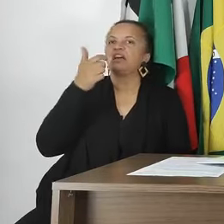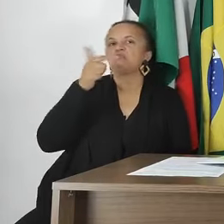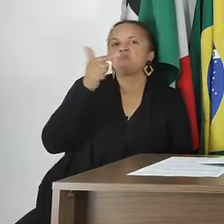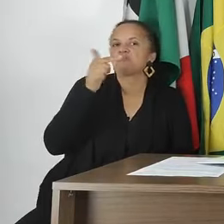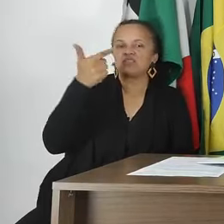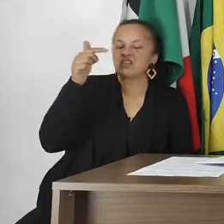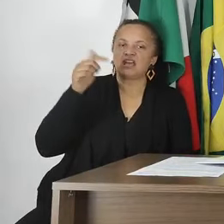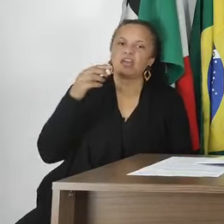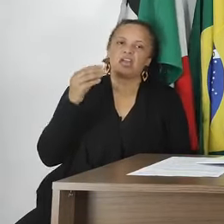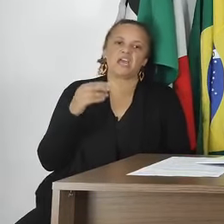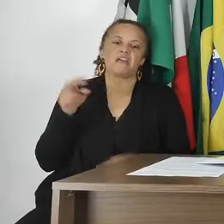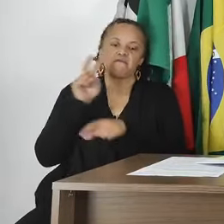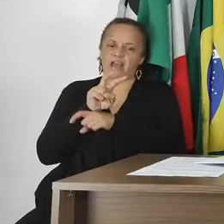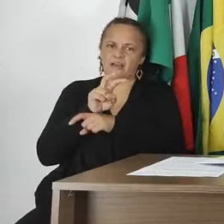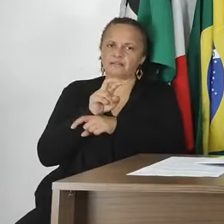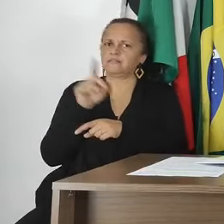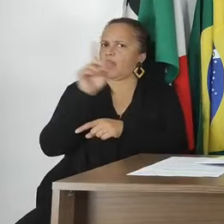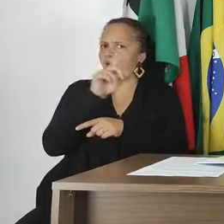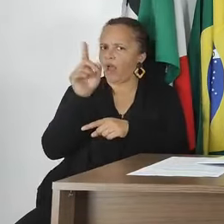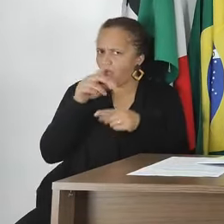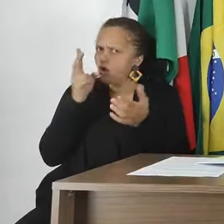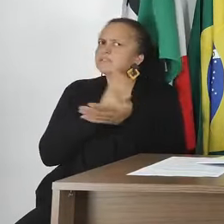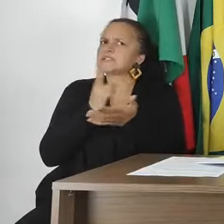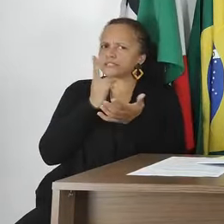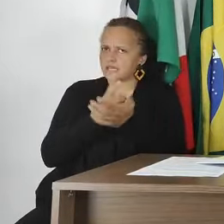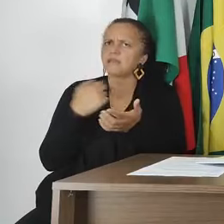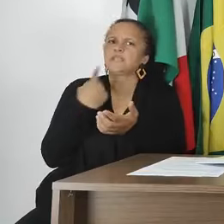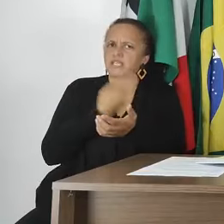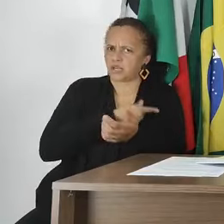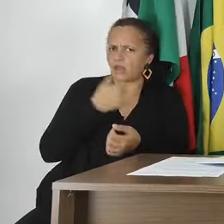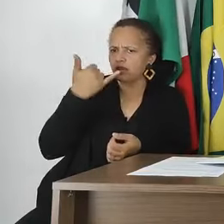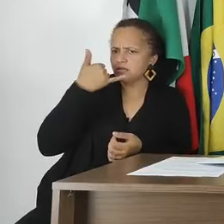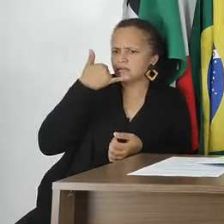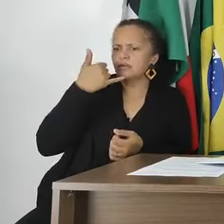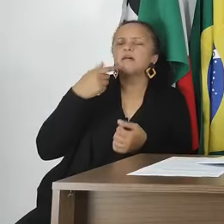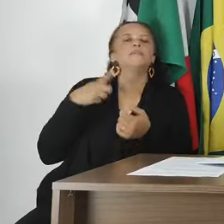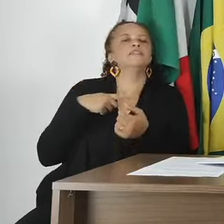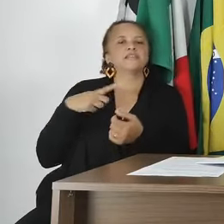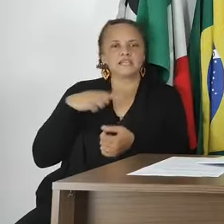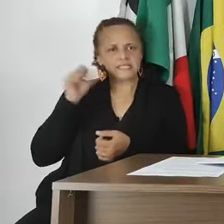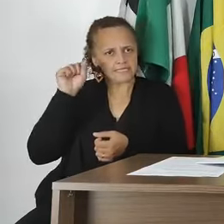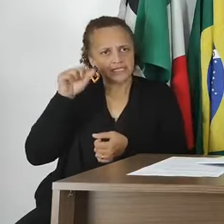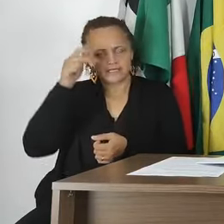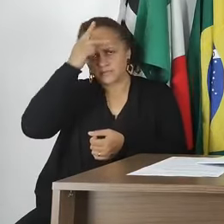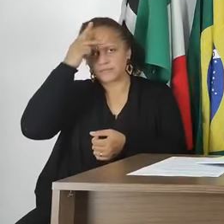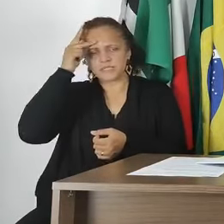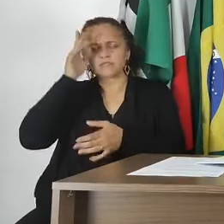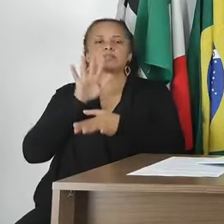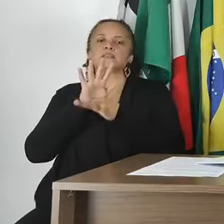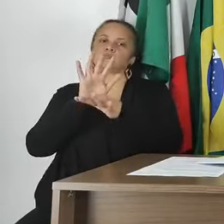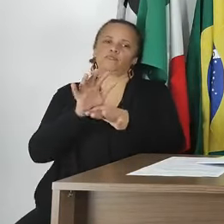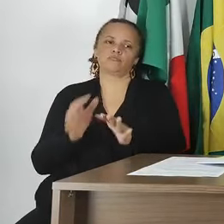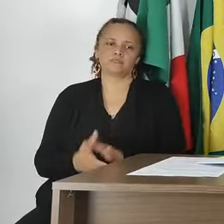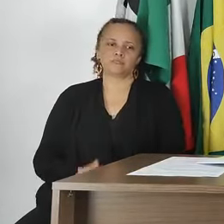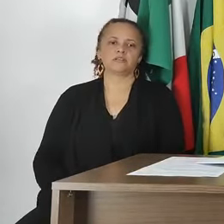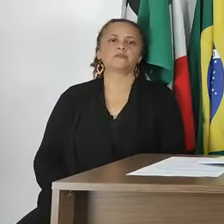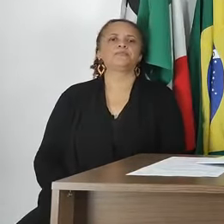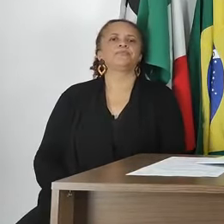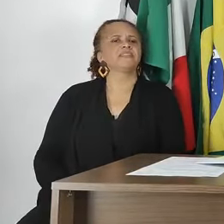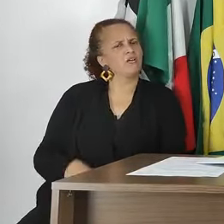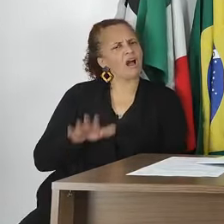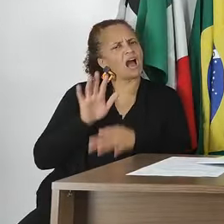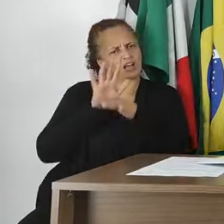para a gente, está sempre nos apoiando. Então, cooperar com a coleta de alimentos mensal, coopera, tá? Traga o seu